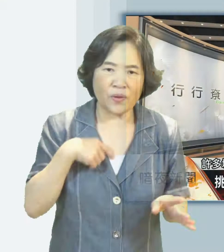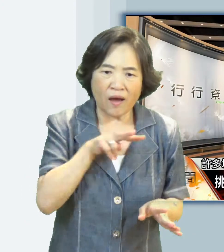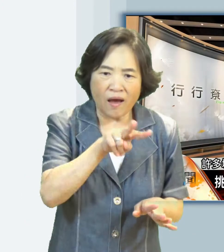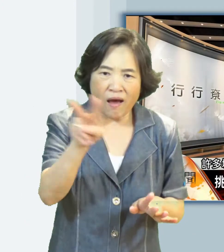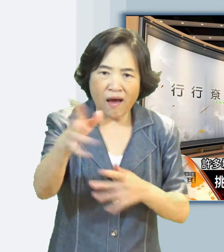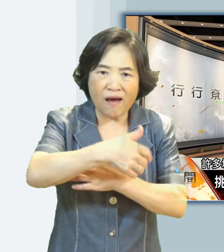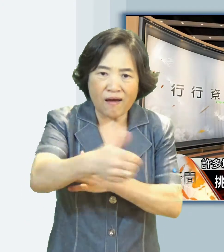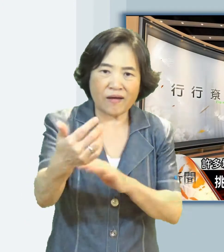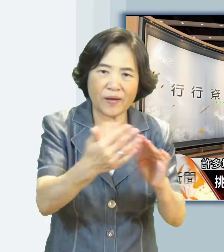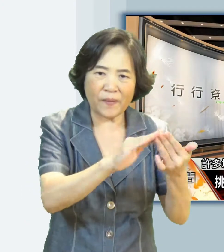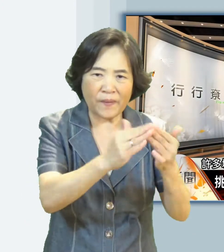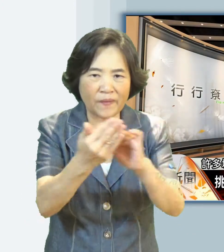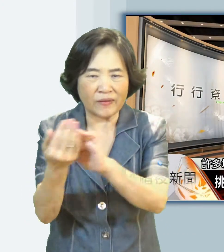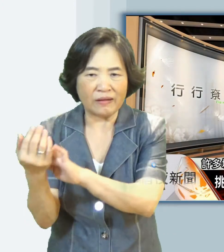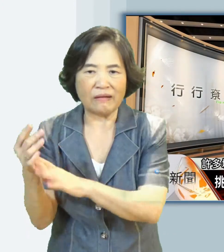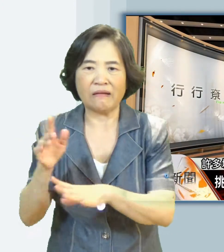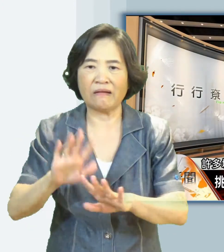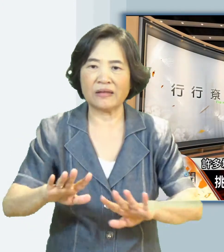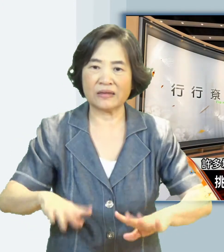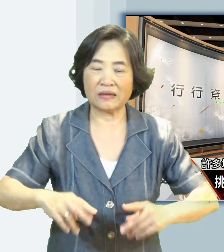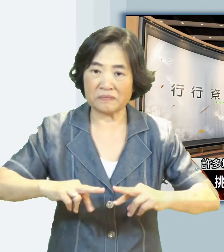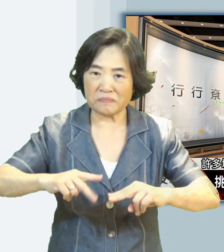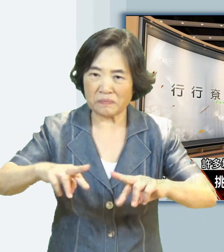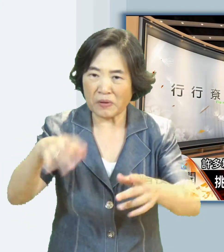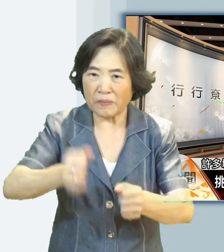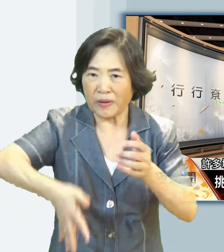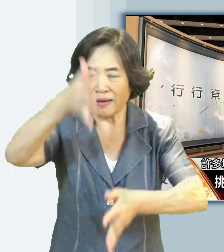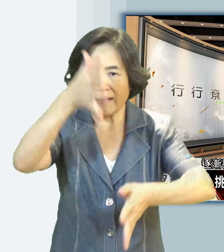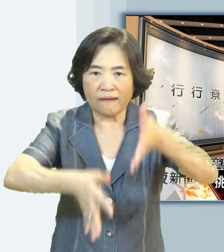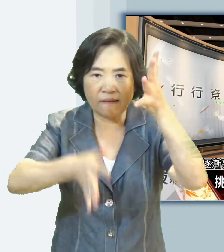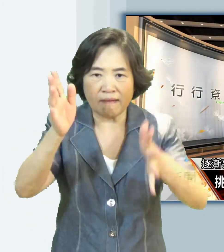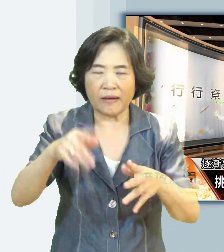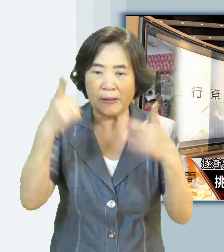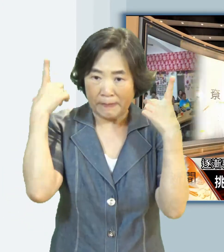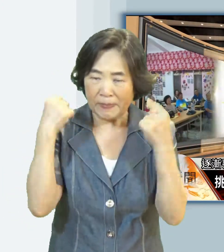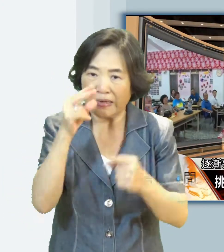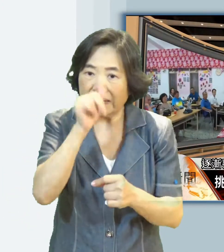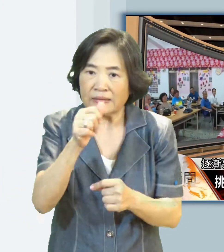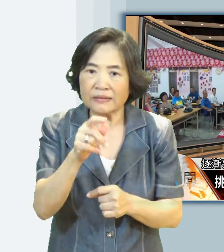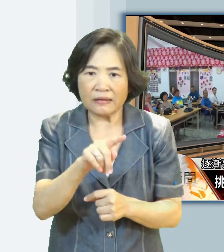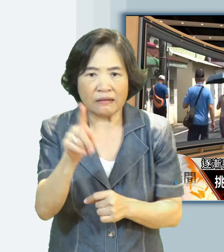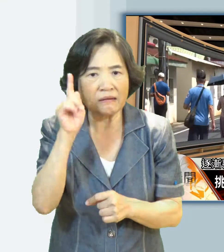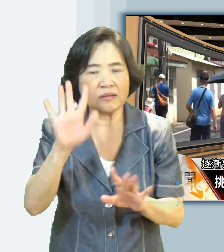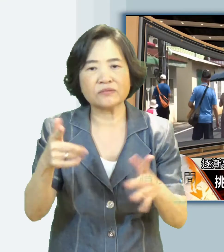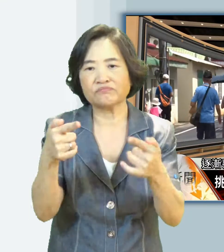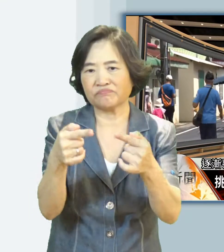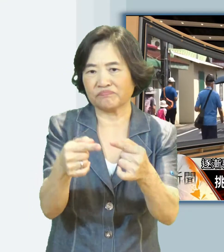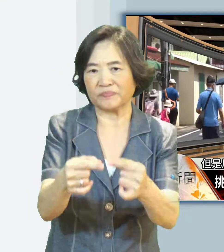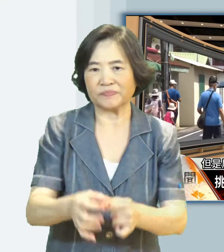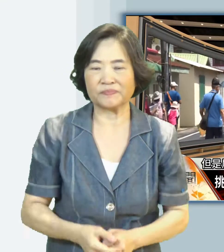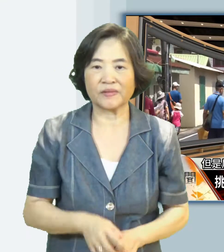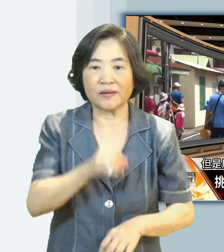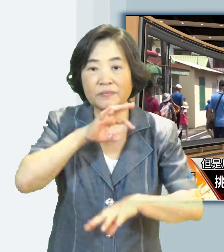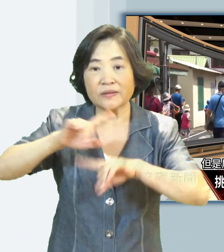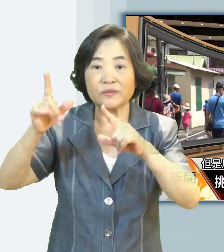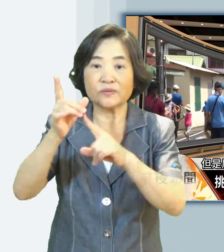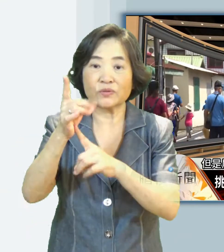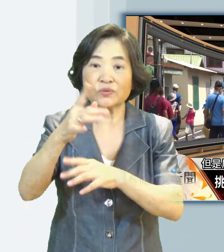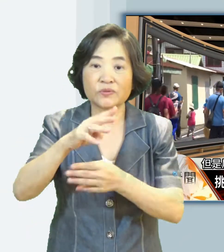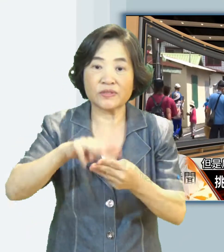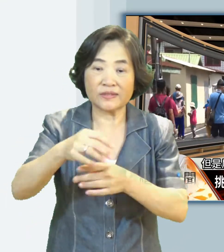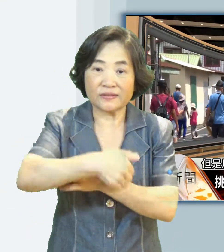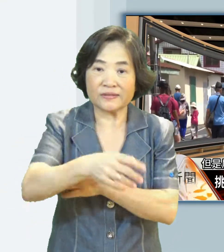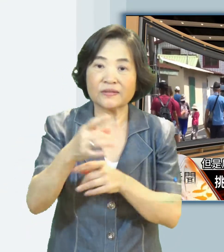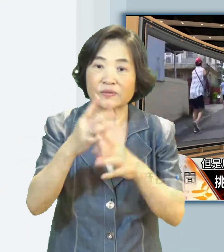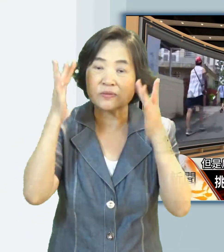真多该上向起路，经过都市计划边界慢慢该本来该建筑特色做好模拍嘞。但是平东县逐